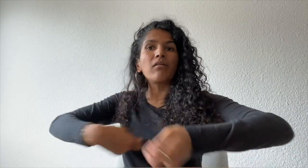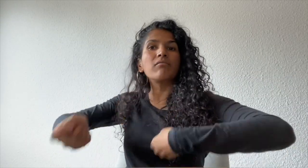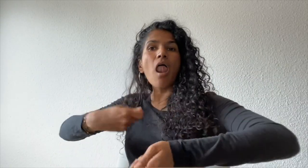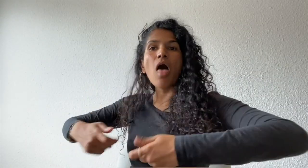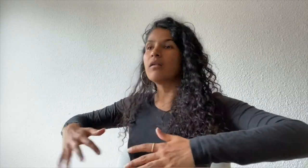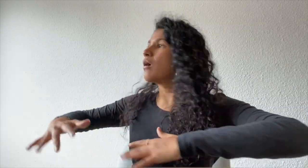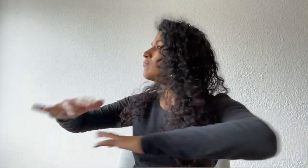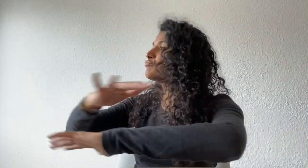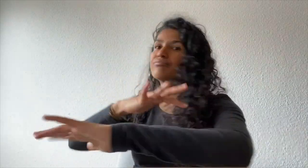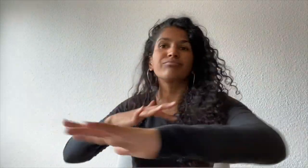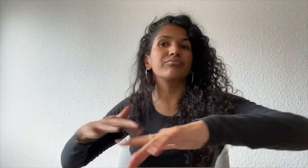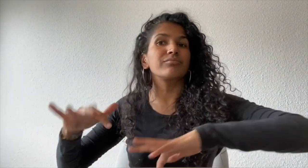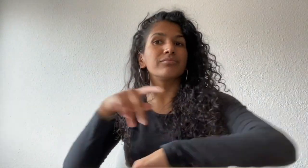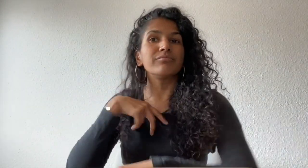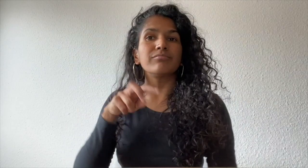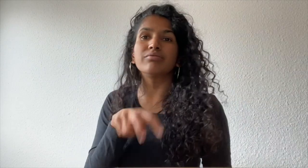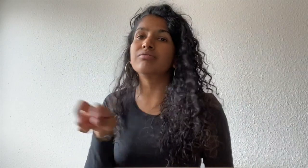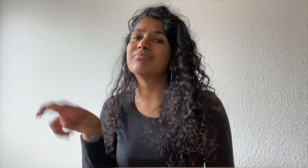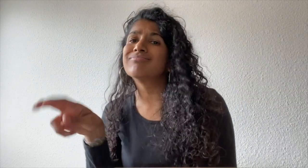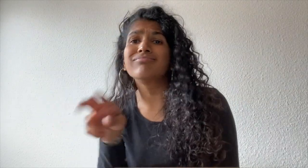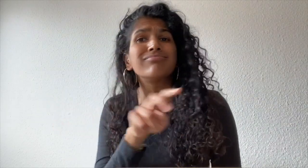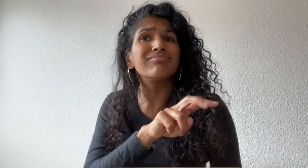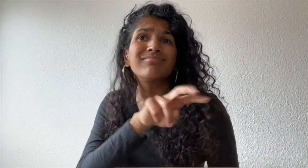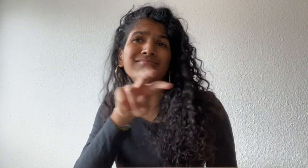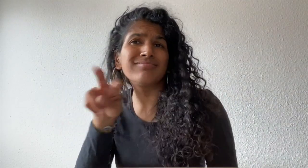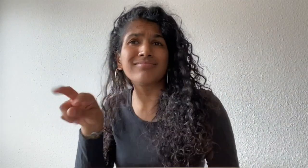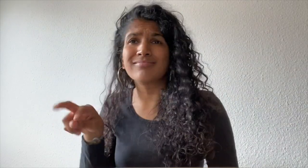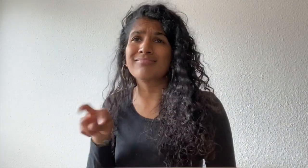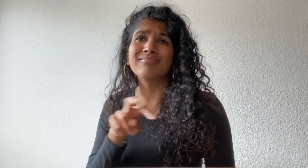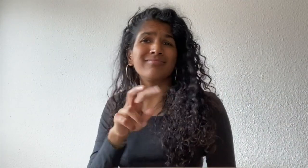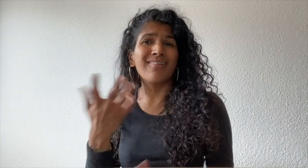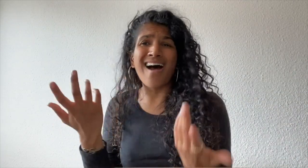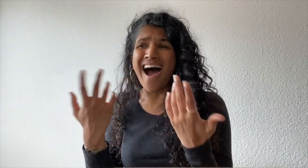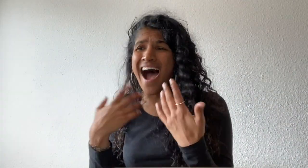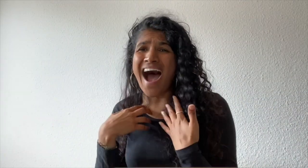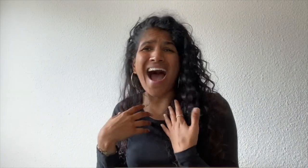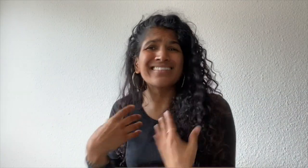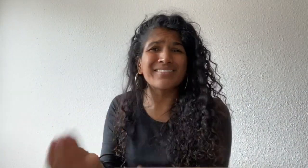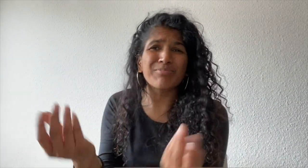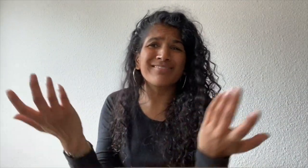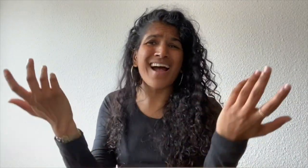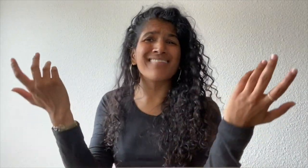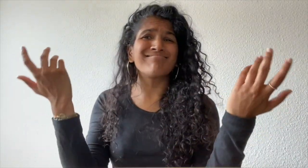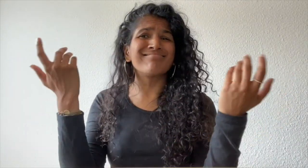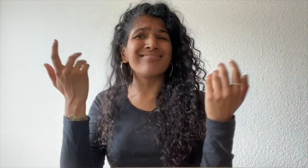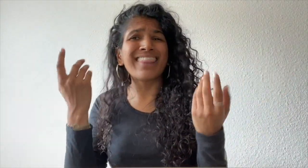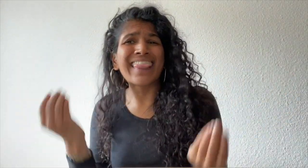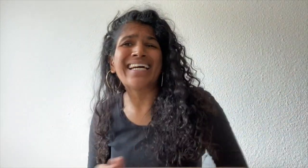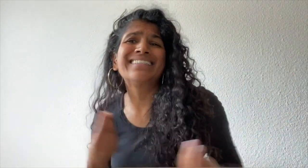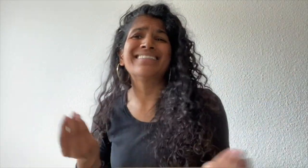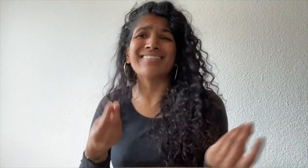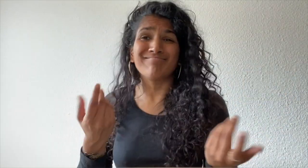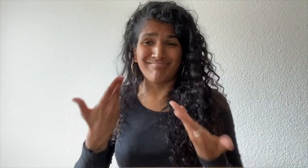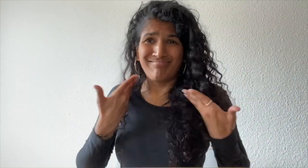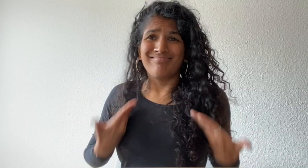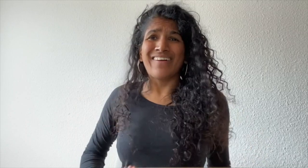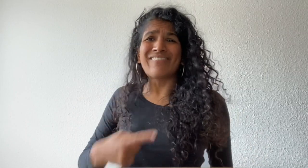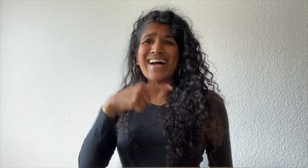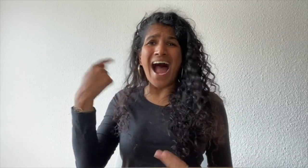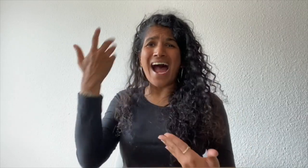Weiße Privilegien sind im alltäglichen gesellschaftlichen Leben wirksam. Wer diese ausübt, akzeptiert und genießt